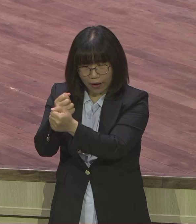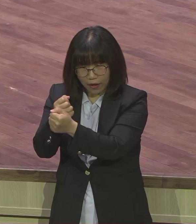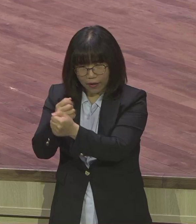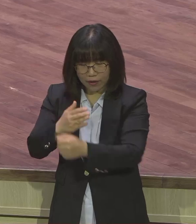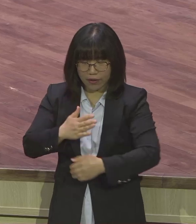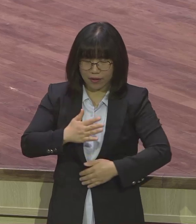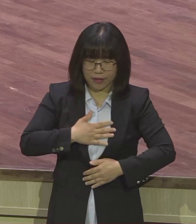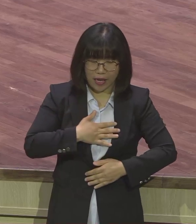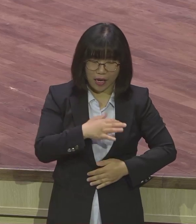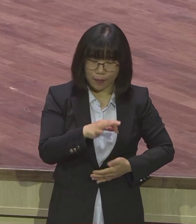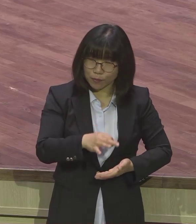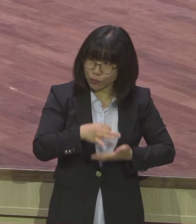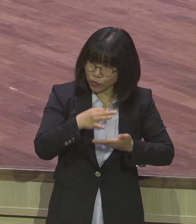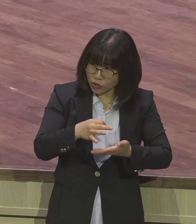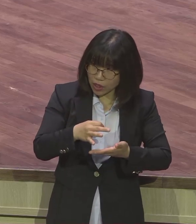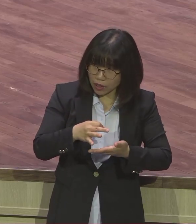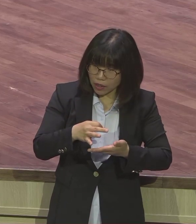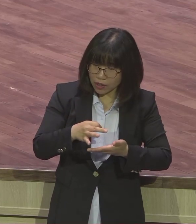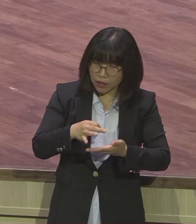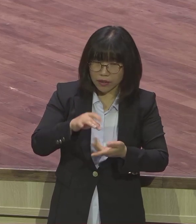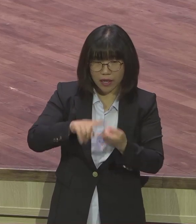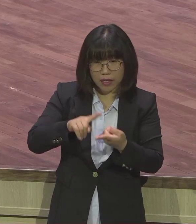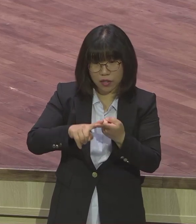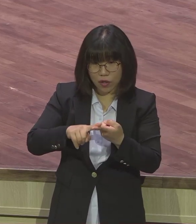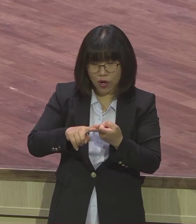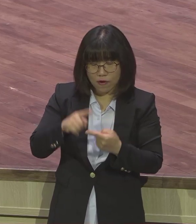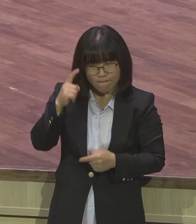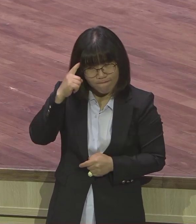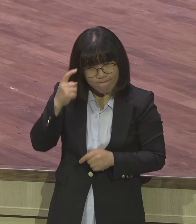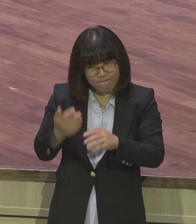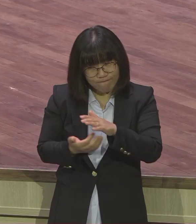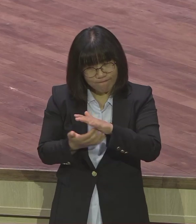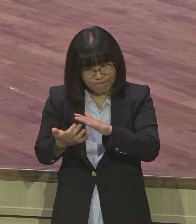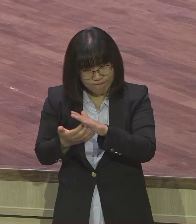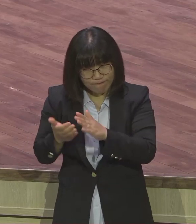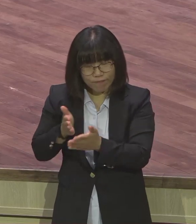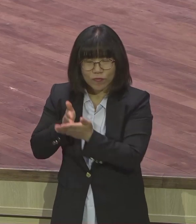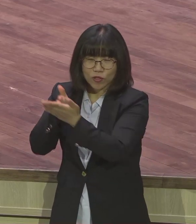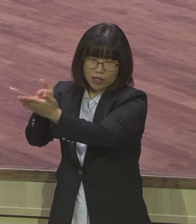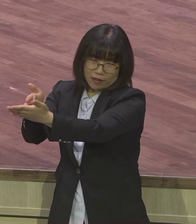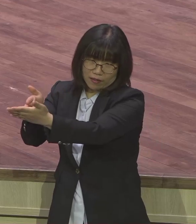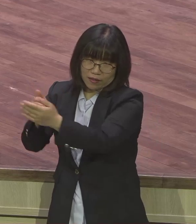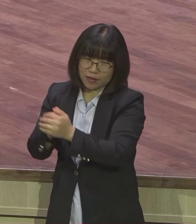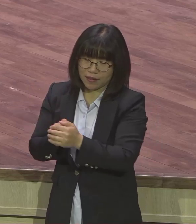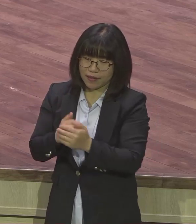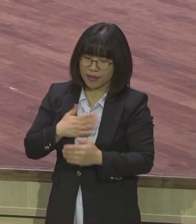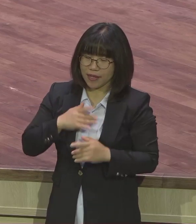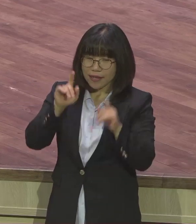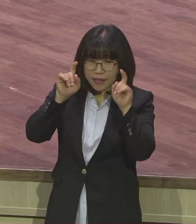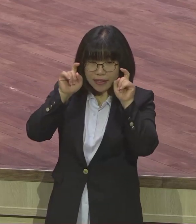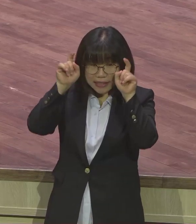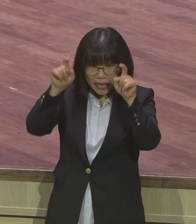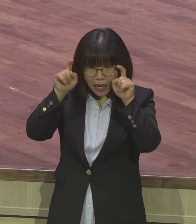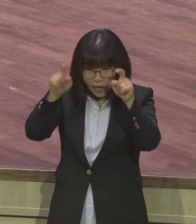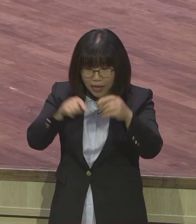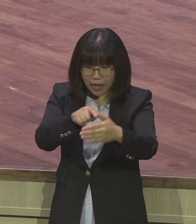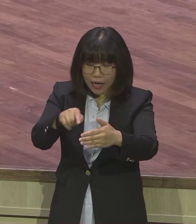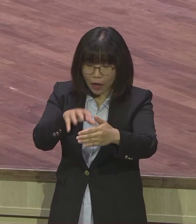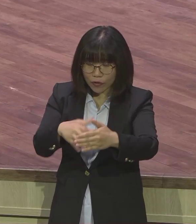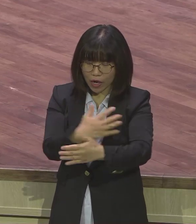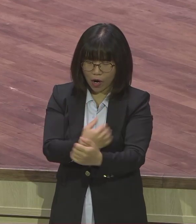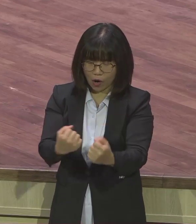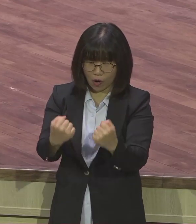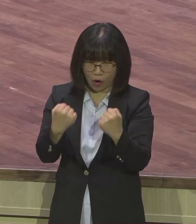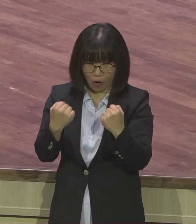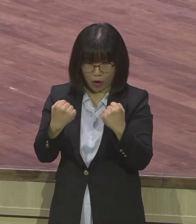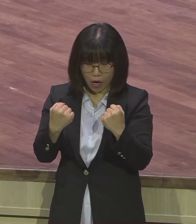정하라는 라반의 제안을 야곱은 나름대로 머리를 굴려가 제안합니다. 그게 뭐냐? 양들 중에 건강하고